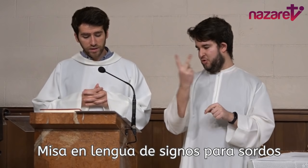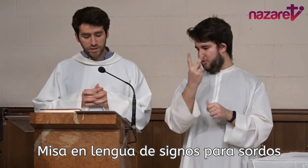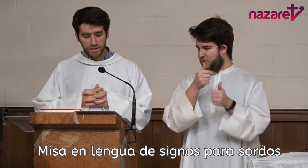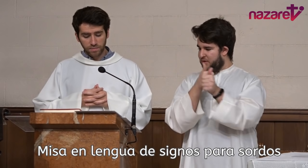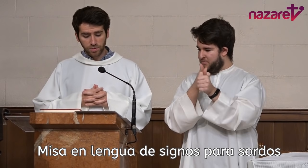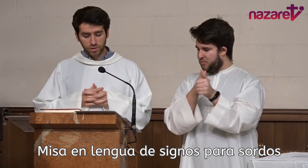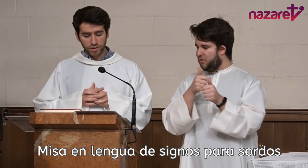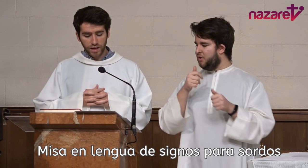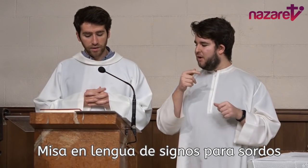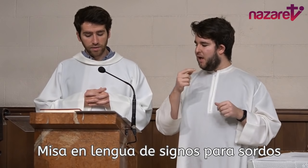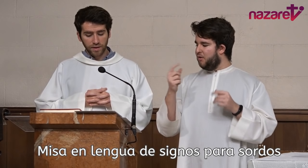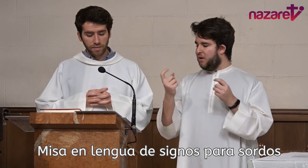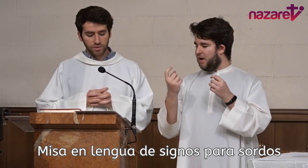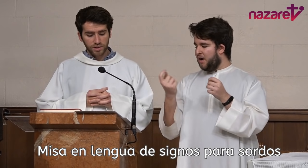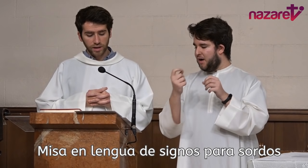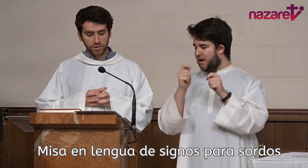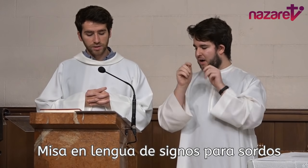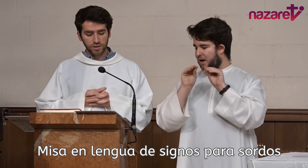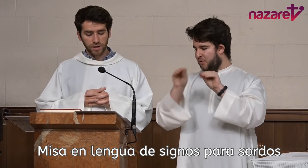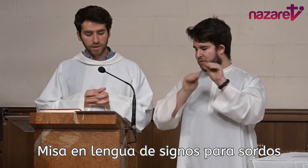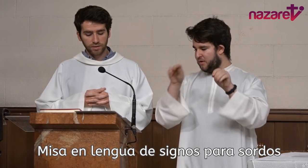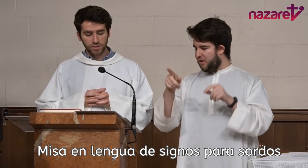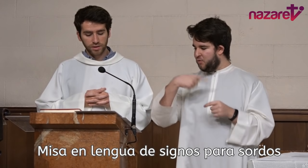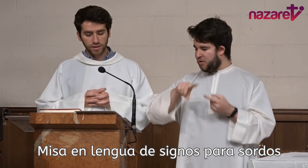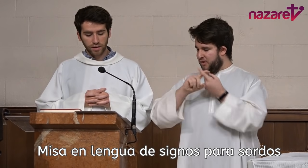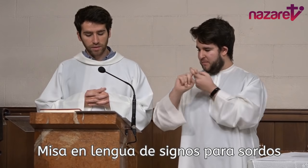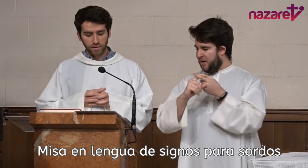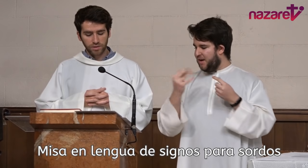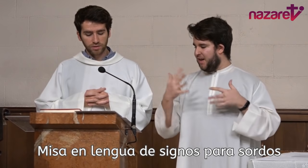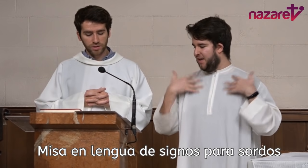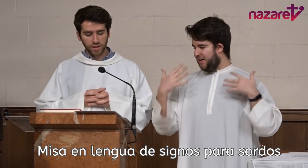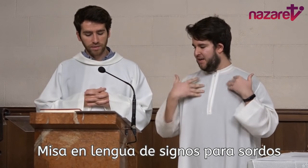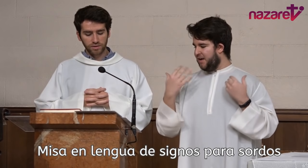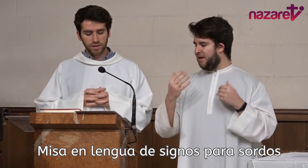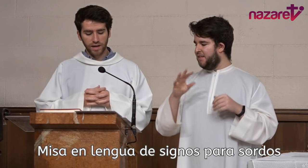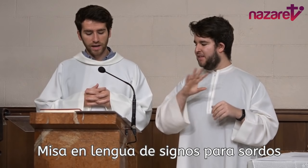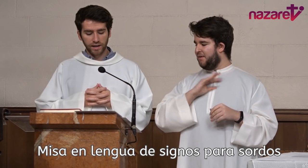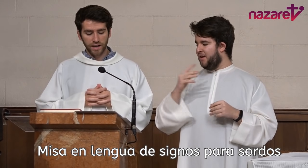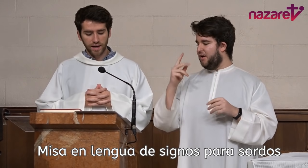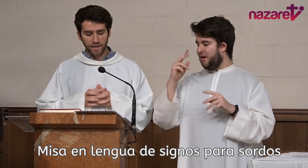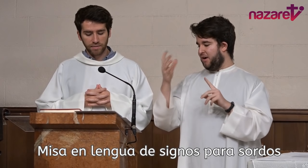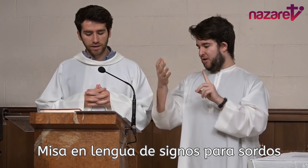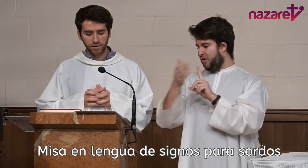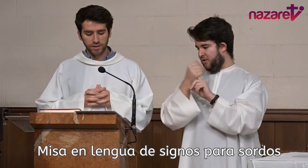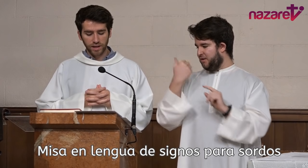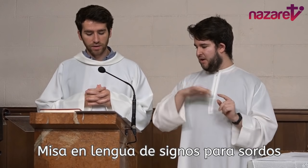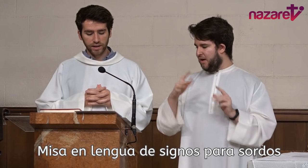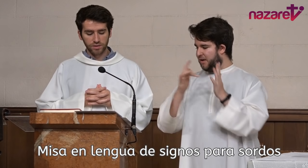aquellos discípulos, anunciamos a nuestros hermanos la alegría de haber encontrado a